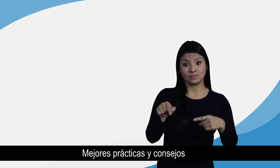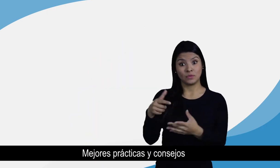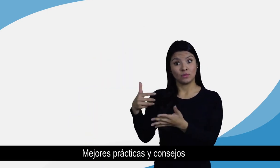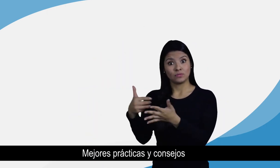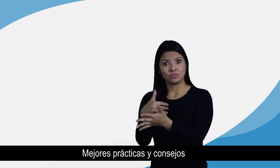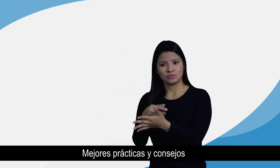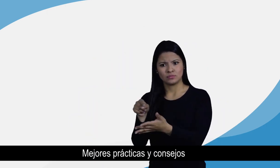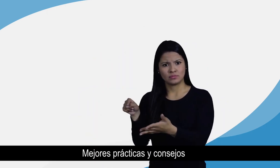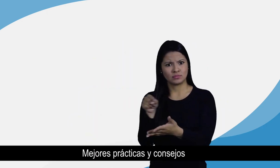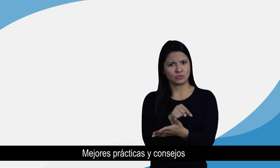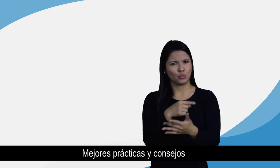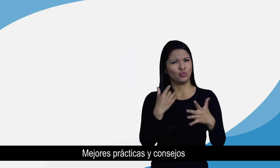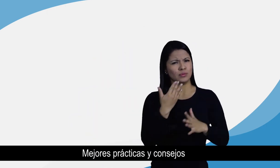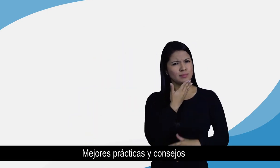Mejores prácticas y consejos